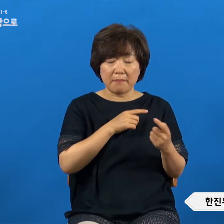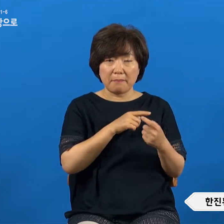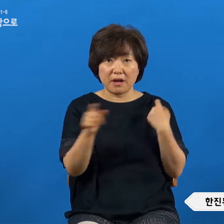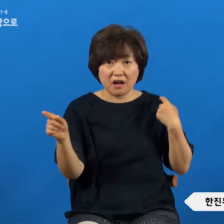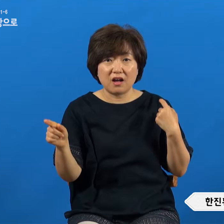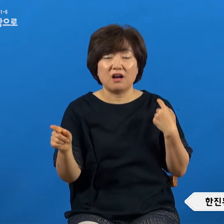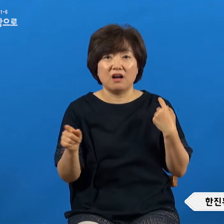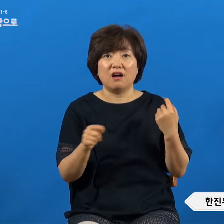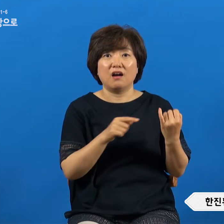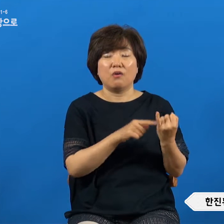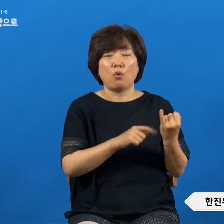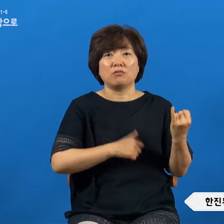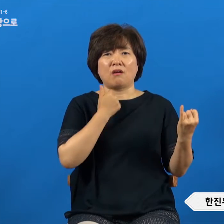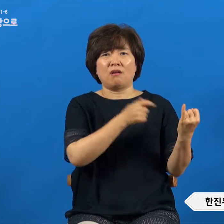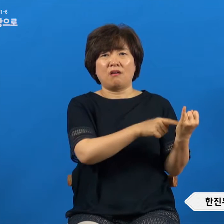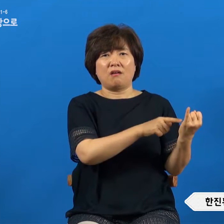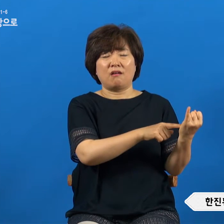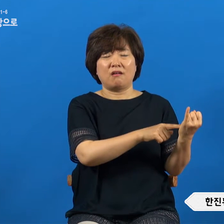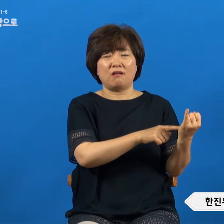것입니다.